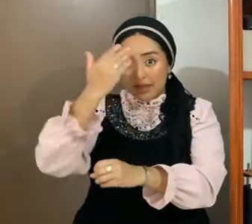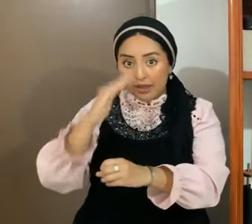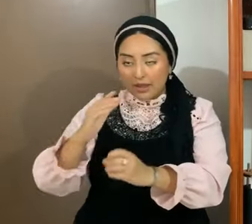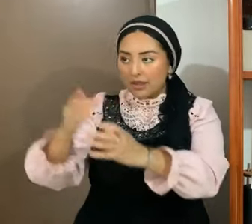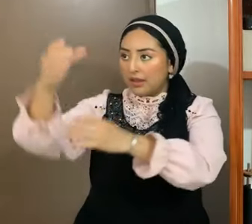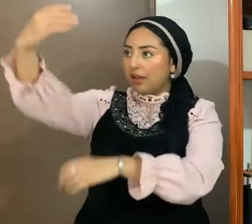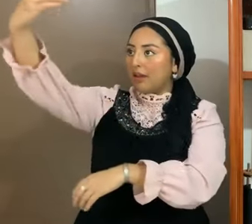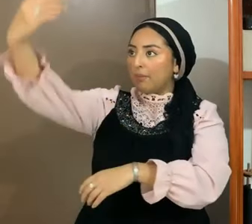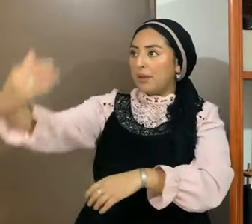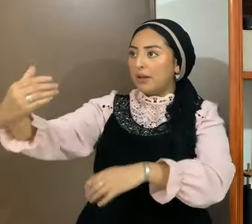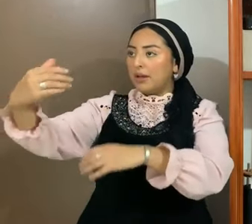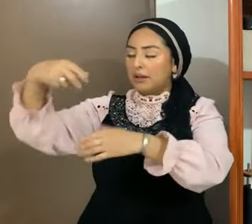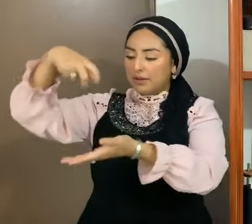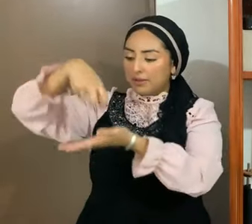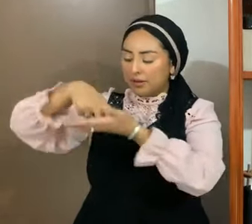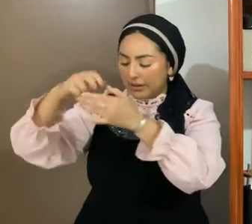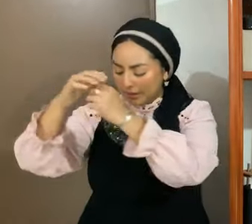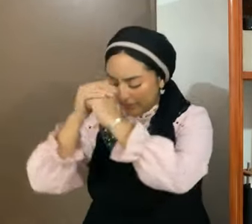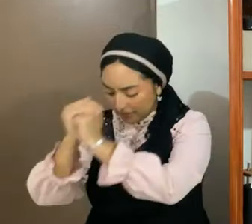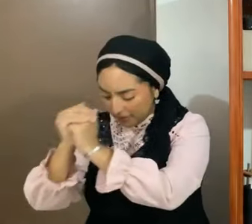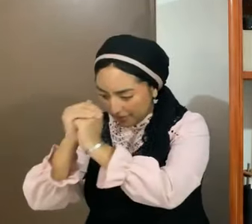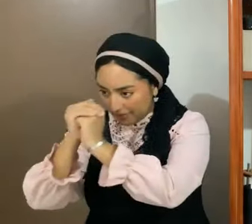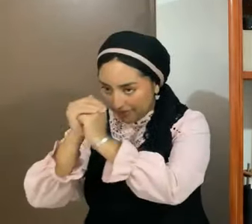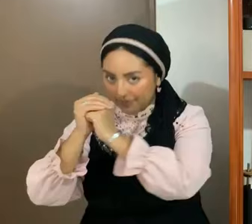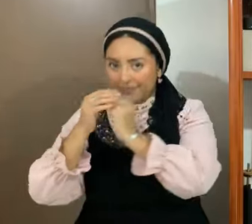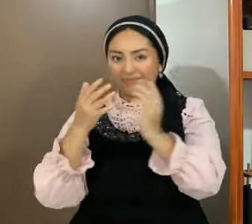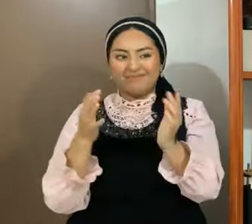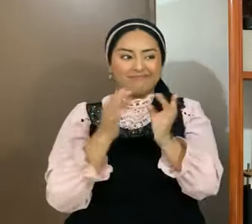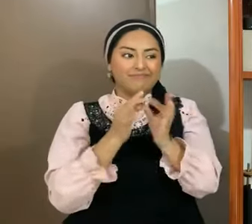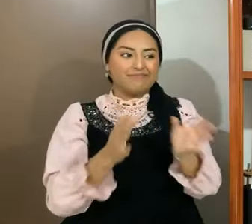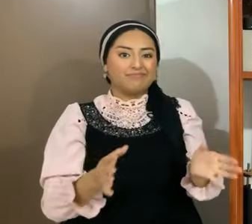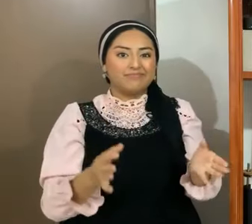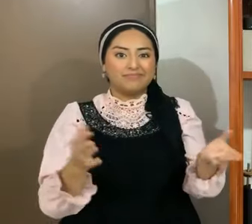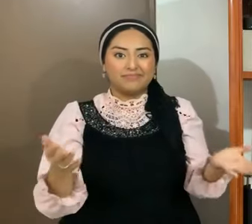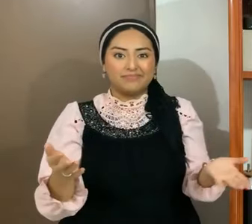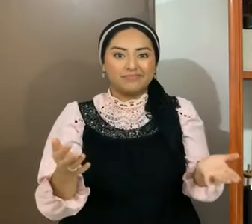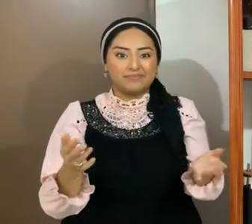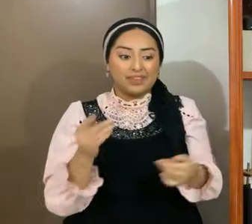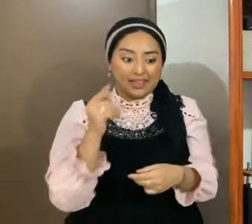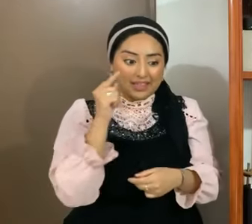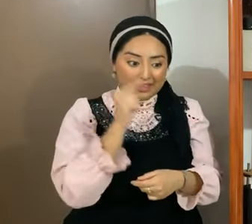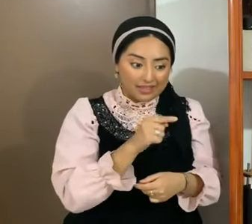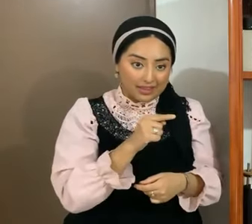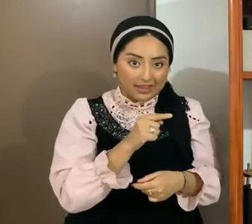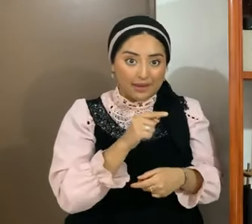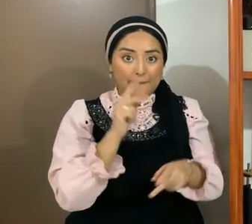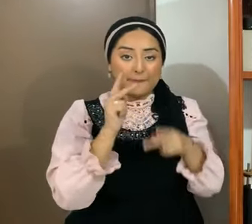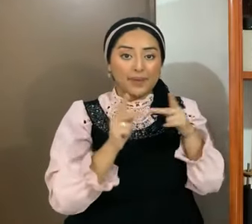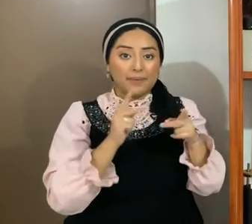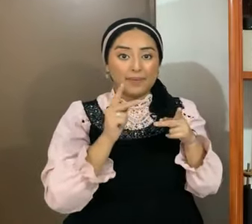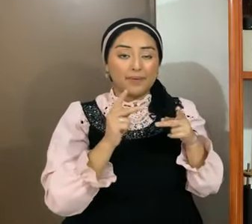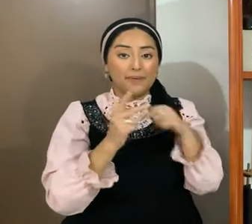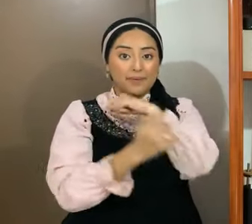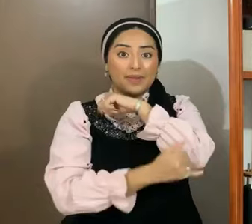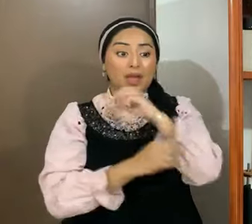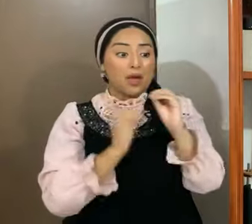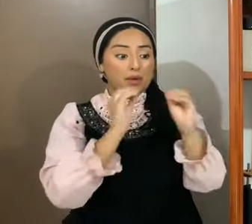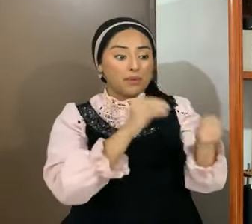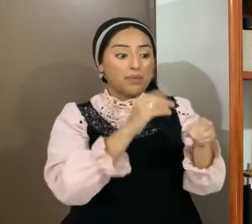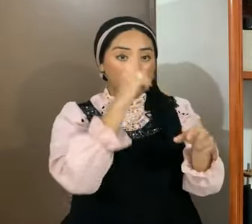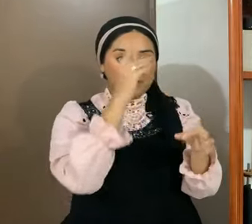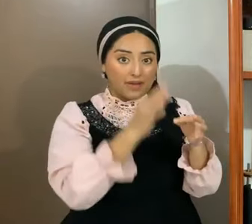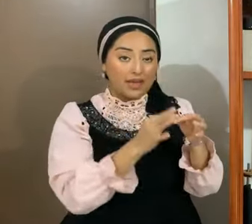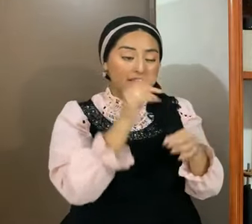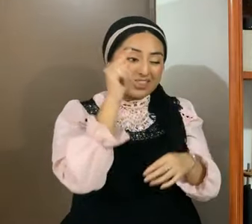lo adora, y le ruega diciendo, líbrame porque mi Dios eres tú. Es algo absurdo. En eso ponen su fe las naciones, y